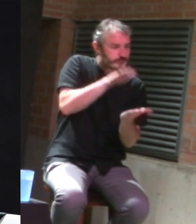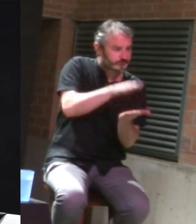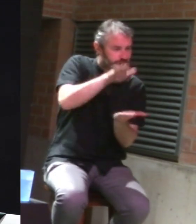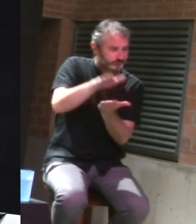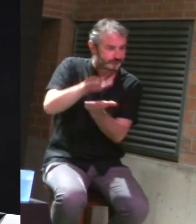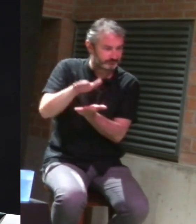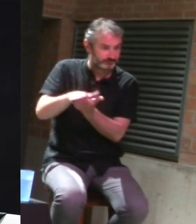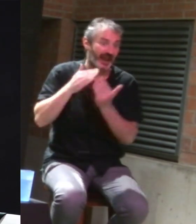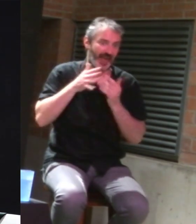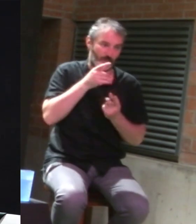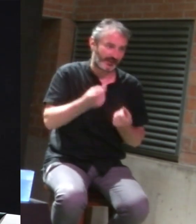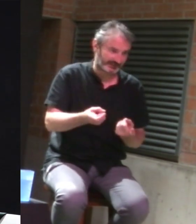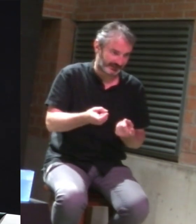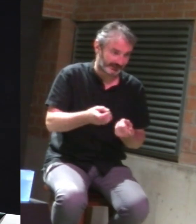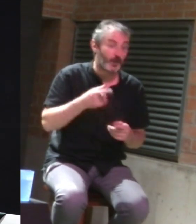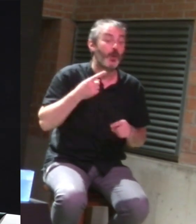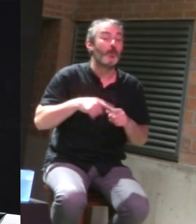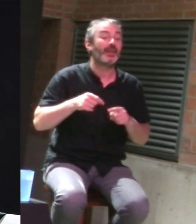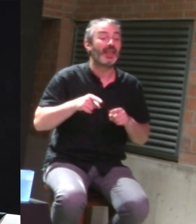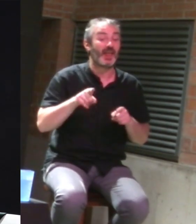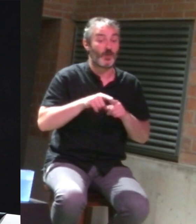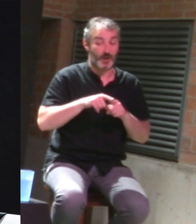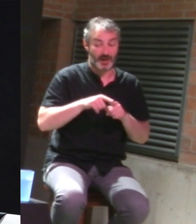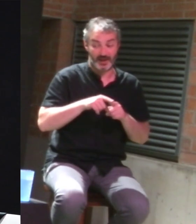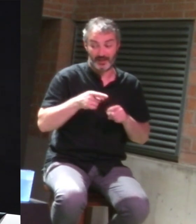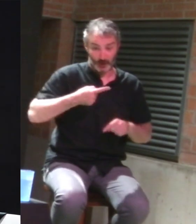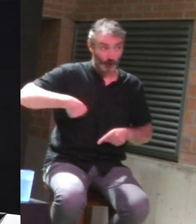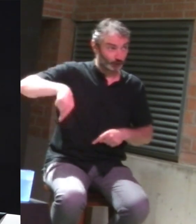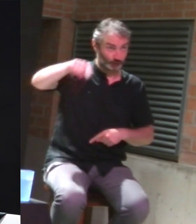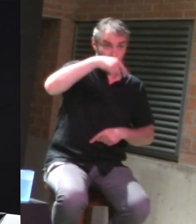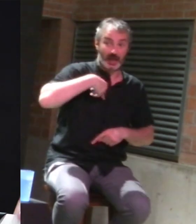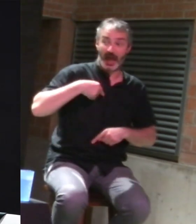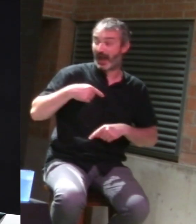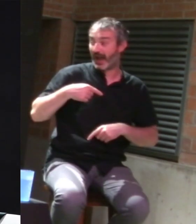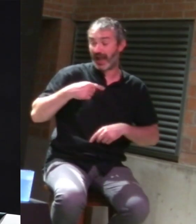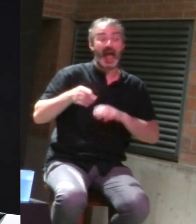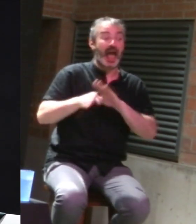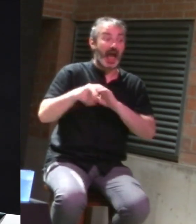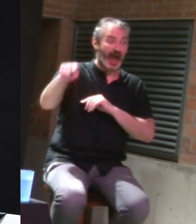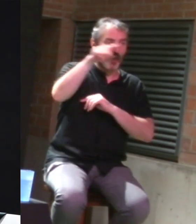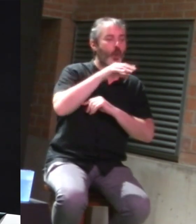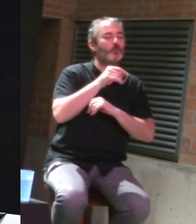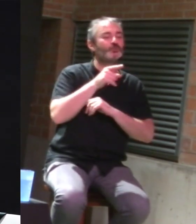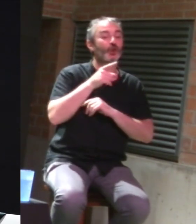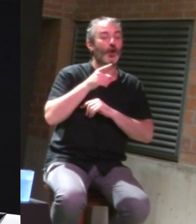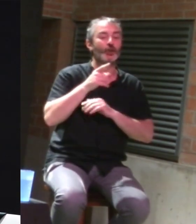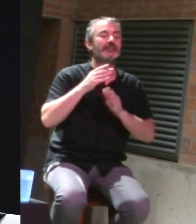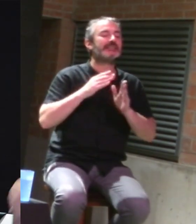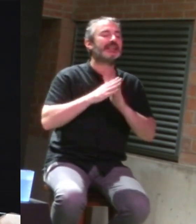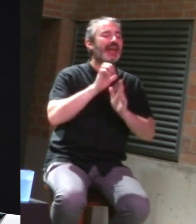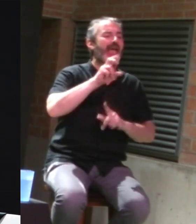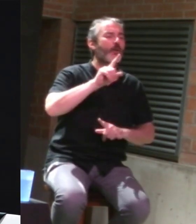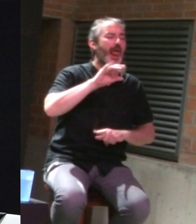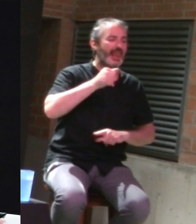directes dels grans prats d'Indianes que encara conservem a la nostra, diguem-ne, topografia, tota la zona de Santa Eulàlia,